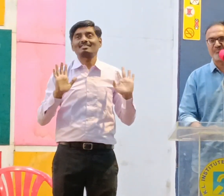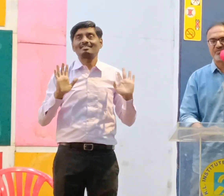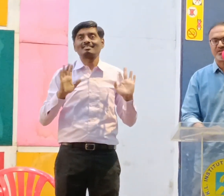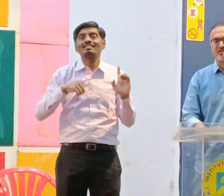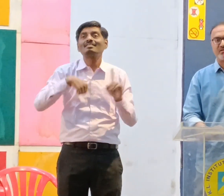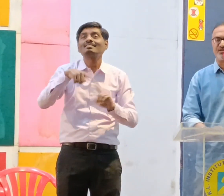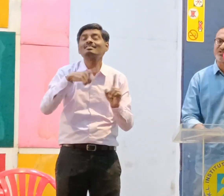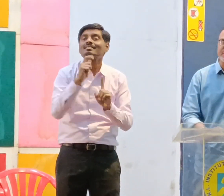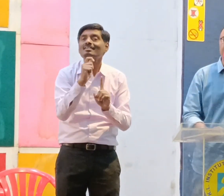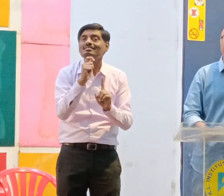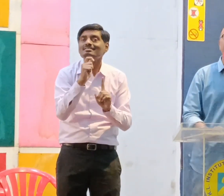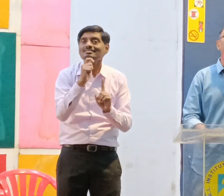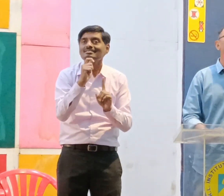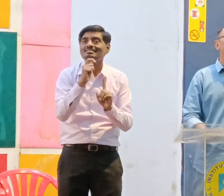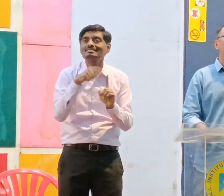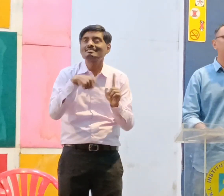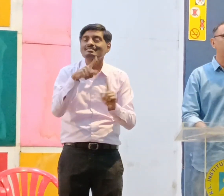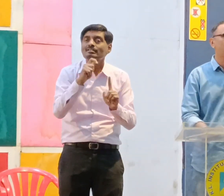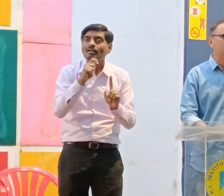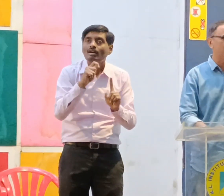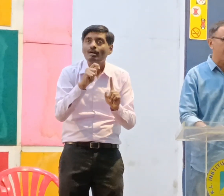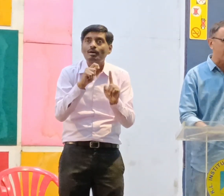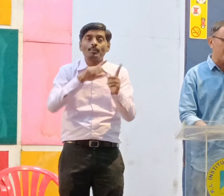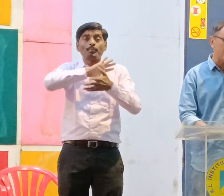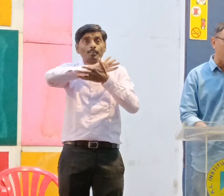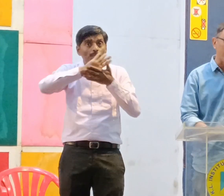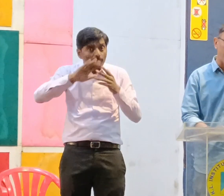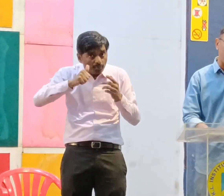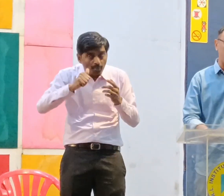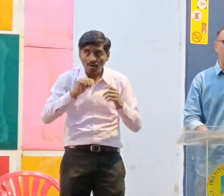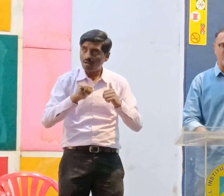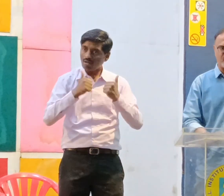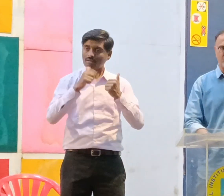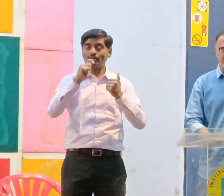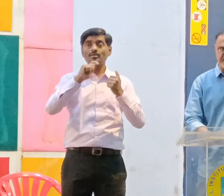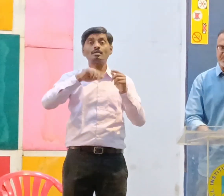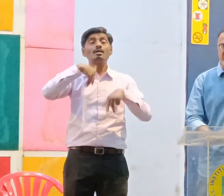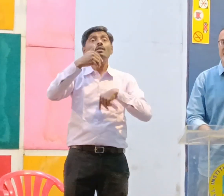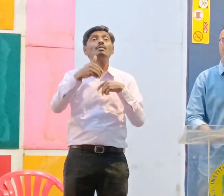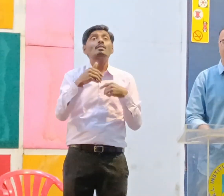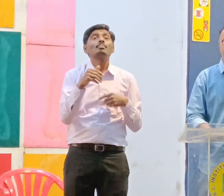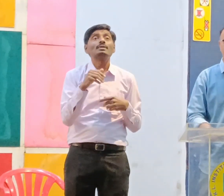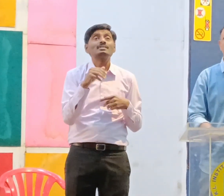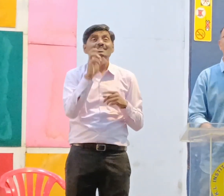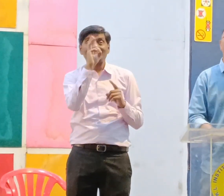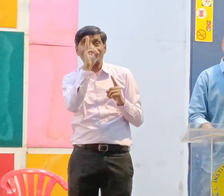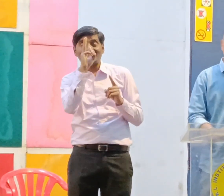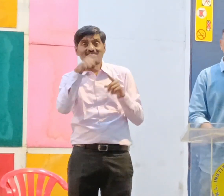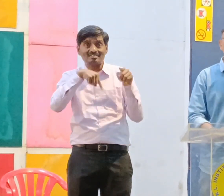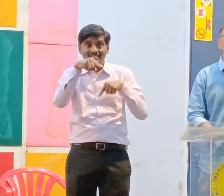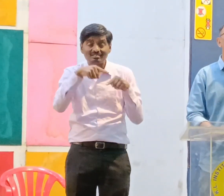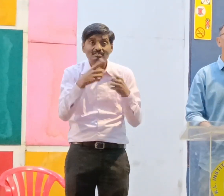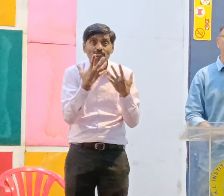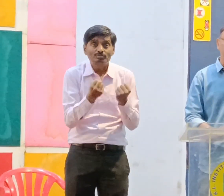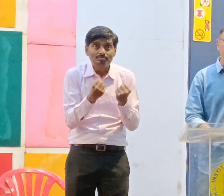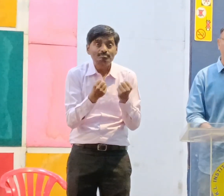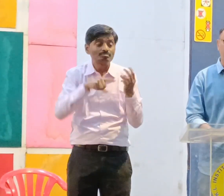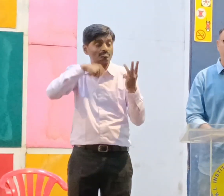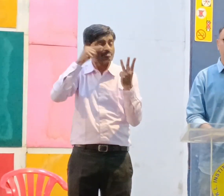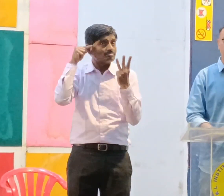આંકડા 10 રન થઈ જાય પછીનું લક્ષ્ય હોય કે 30 કે 35 સુધી પહોંચવું 30s જાવ એ થઈ જાય